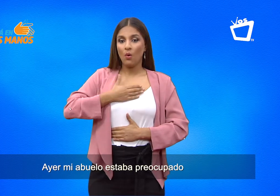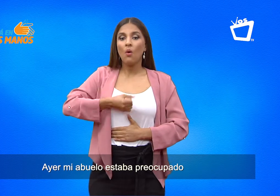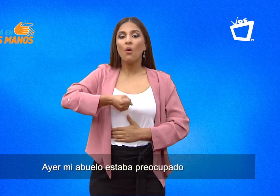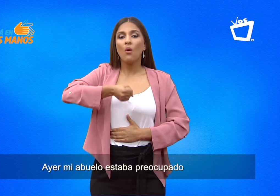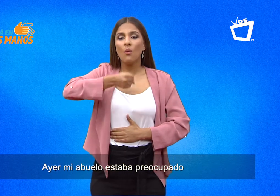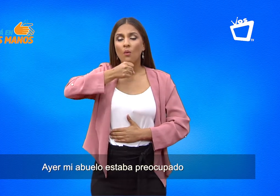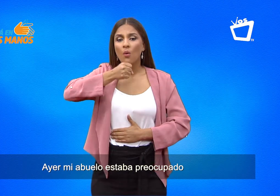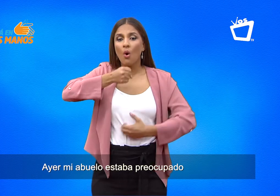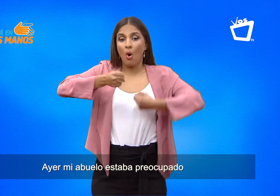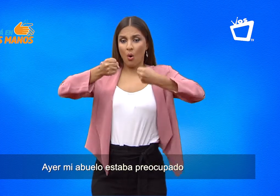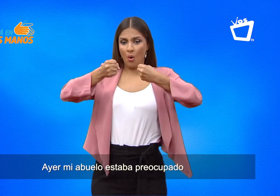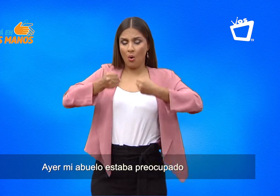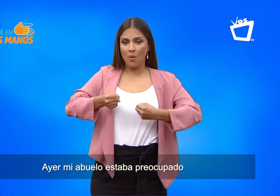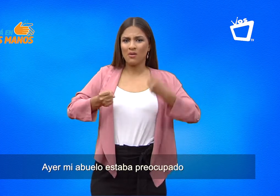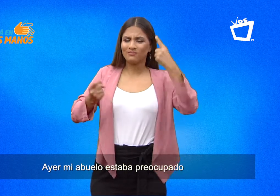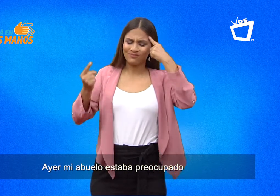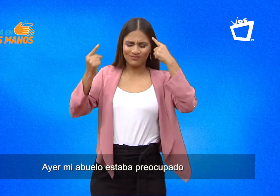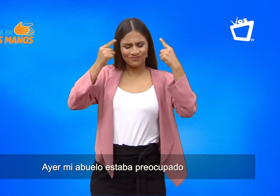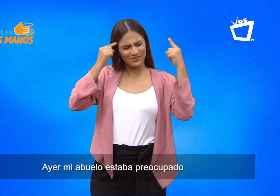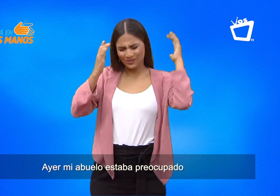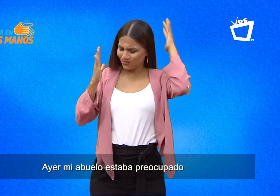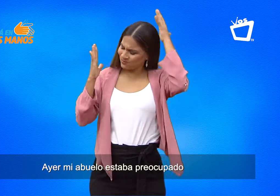Ayer mi abuelo estaba preocupado.